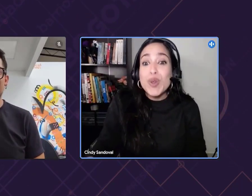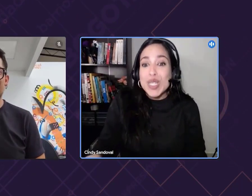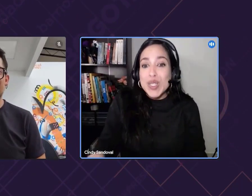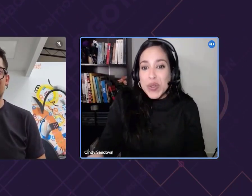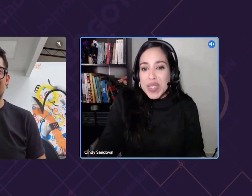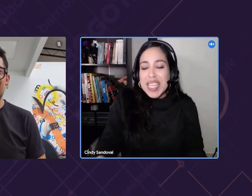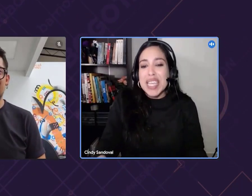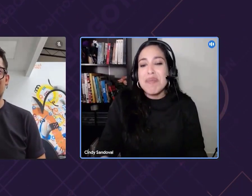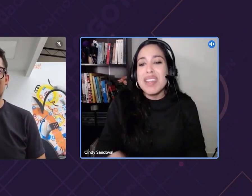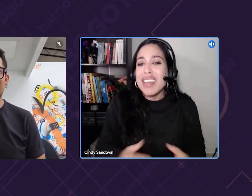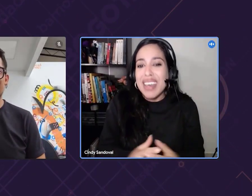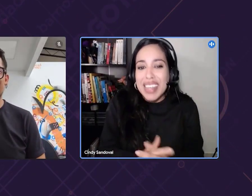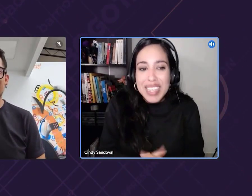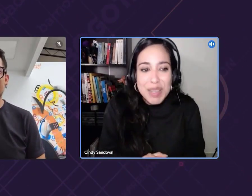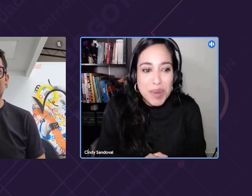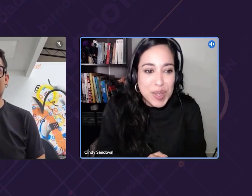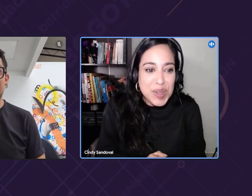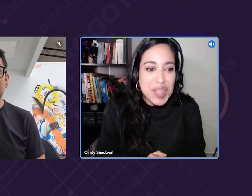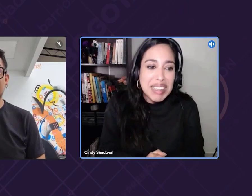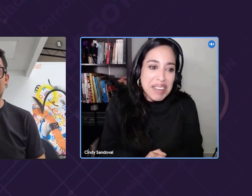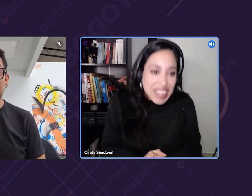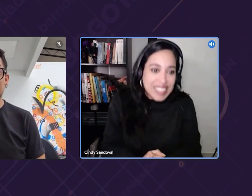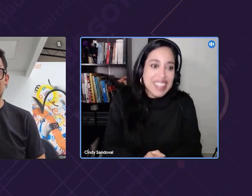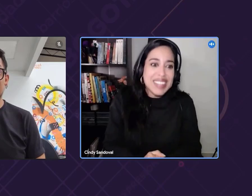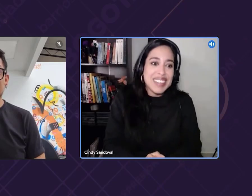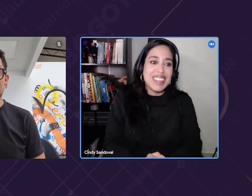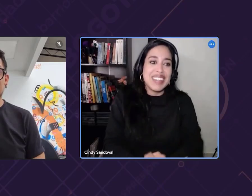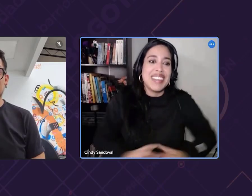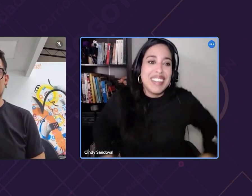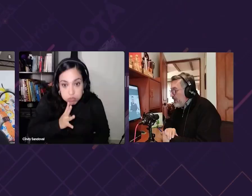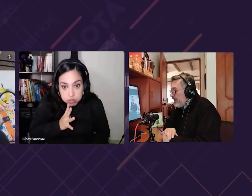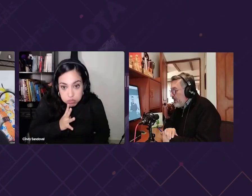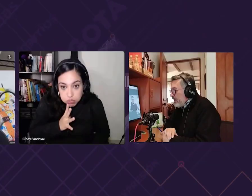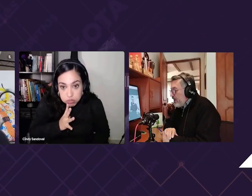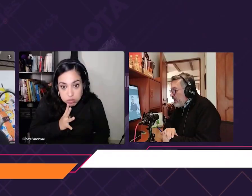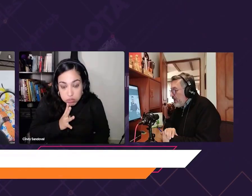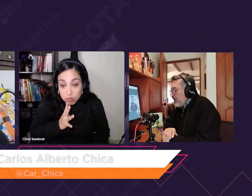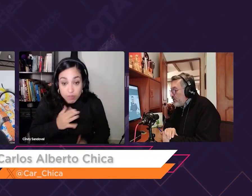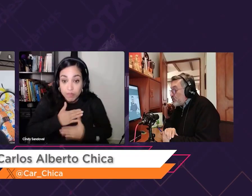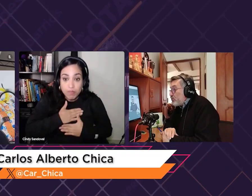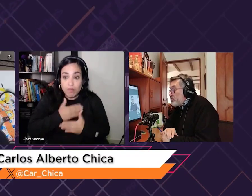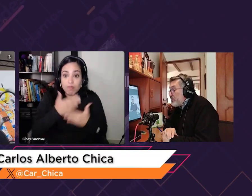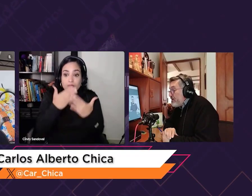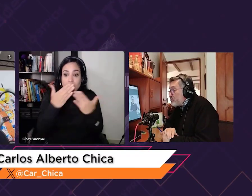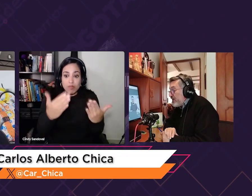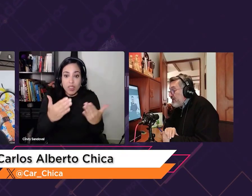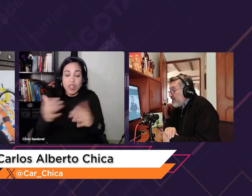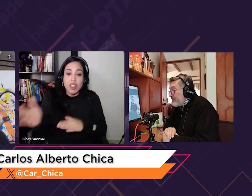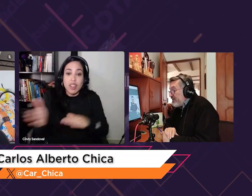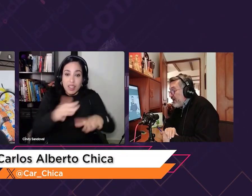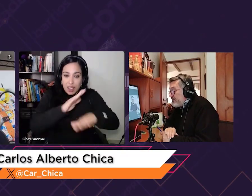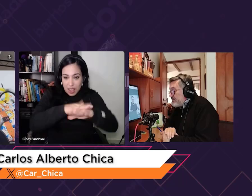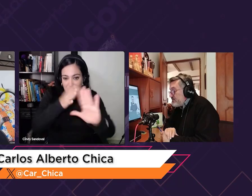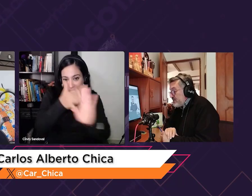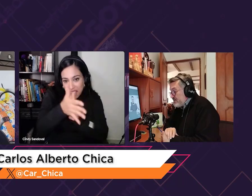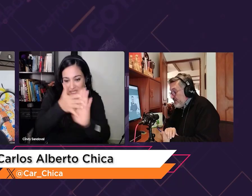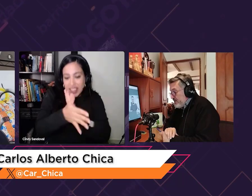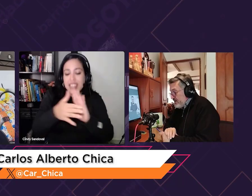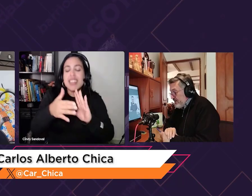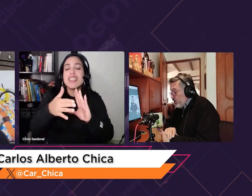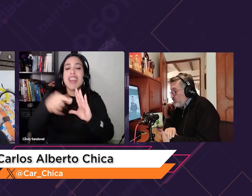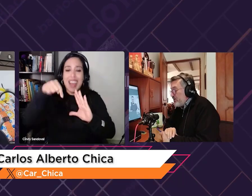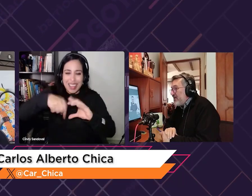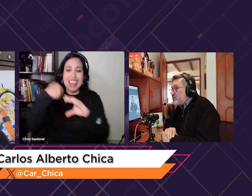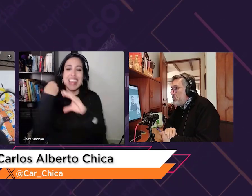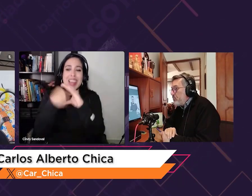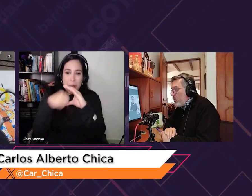Entonces son muchas cosas que hay que manejar en ese proceso de entrevistas. Nosotros tenemos aquí en Capital